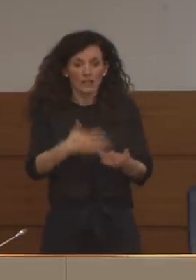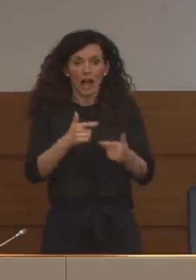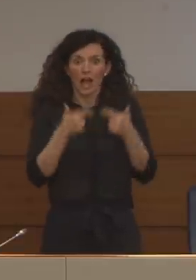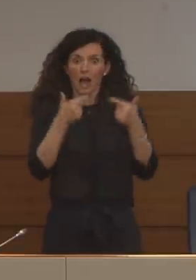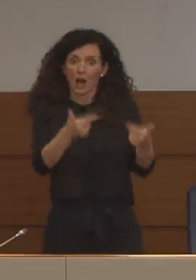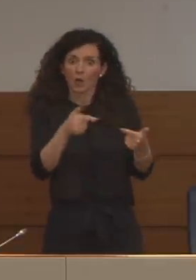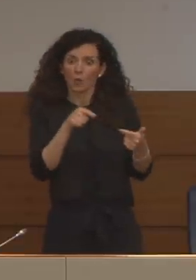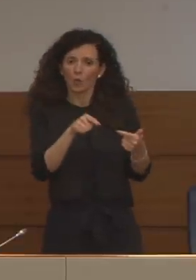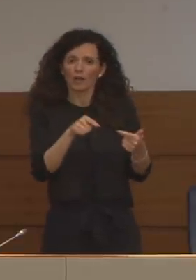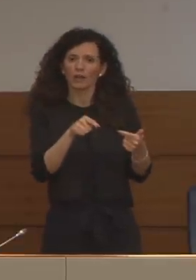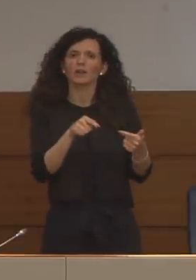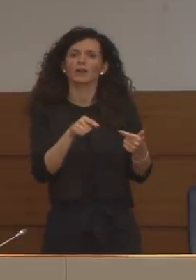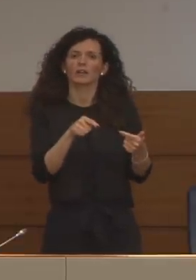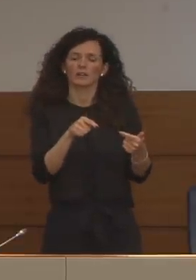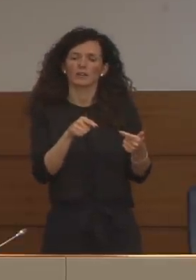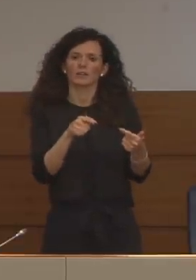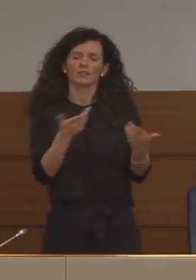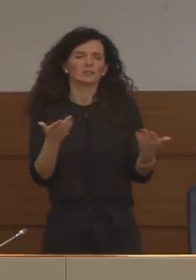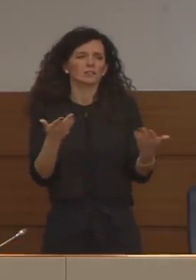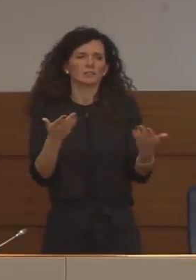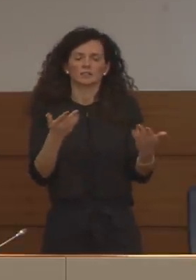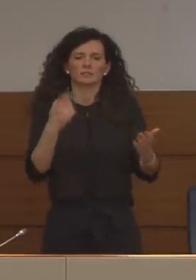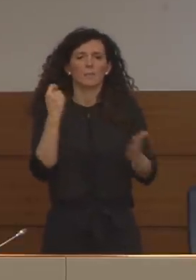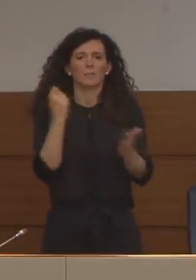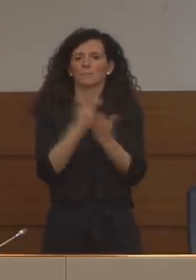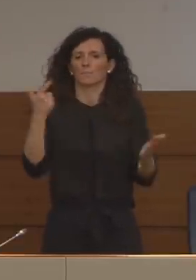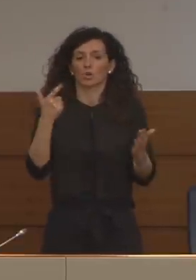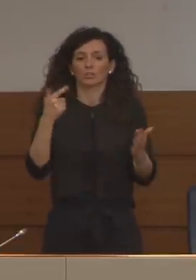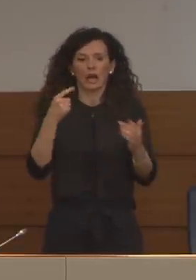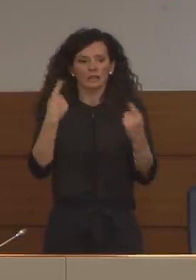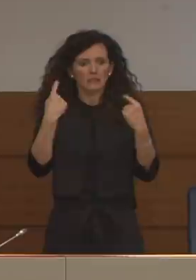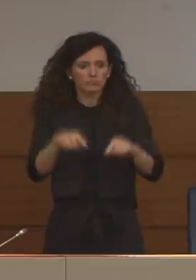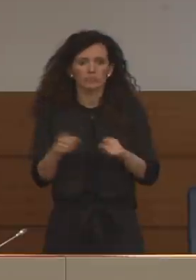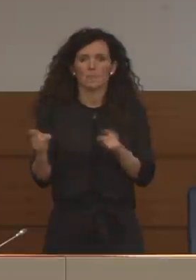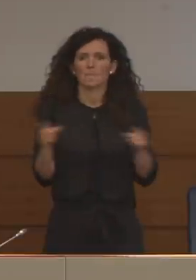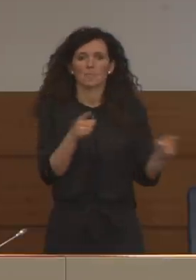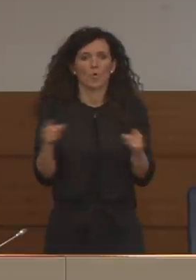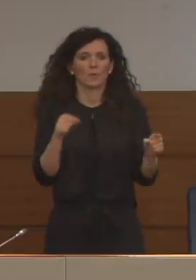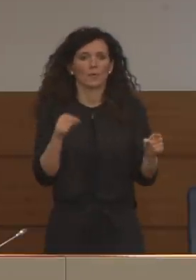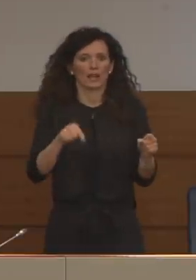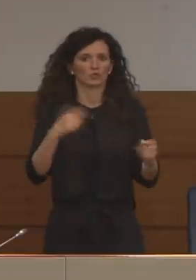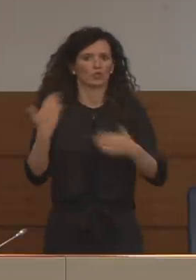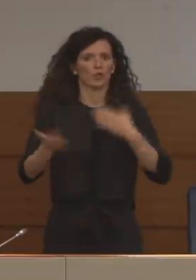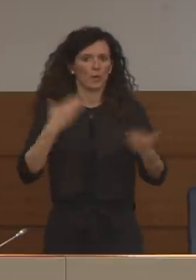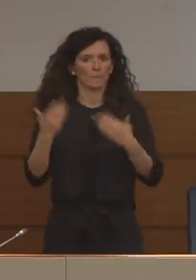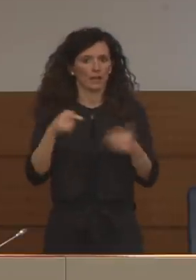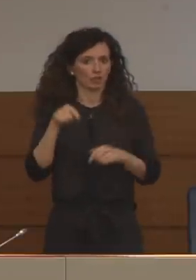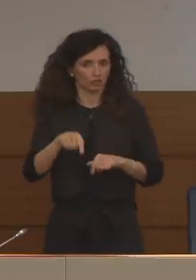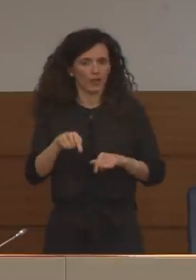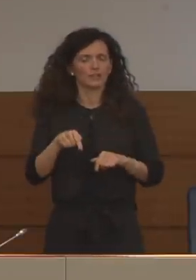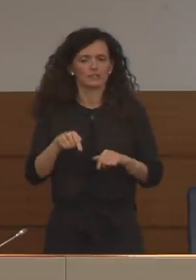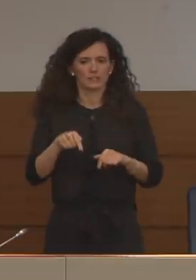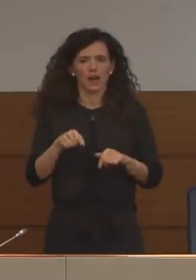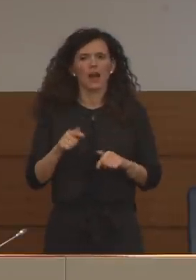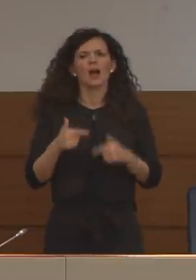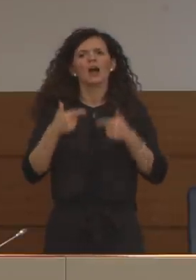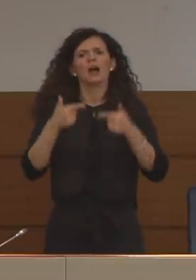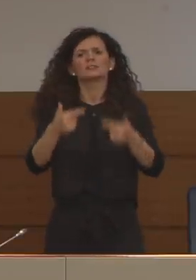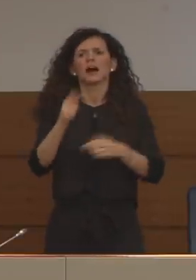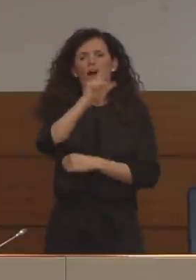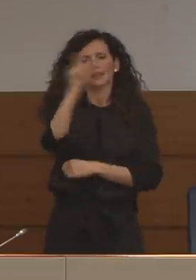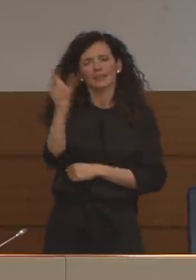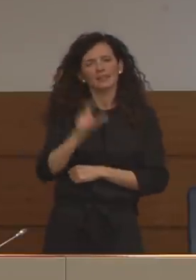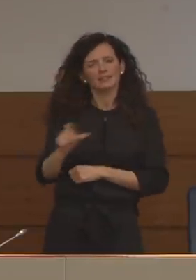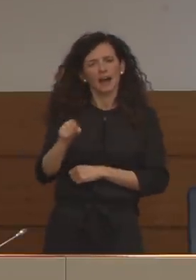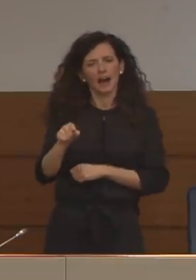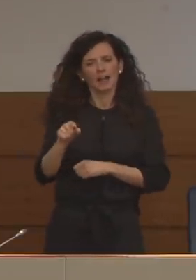è quanto mai importante in questo momento perché consente al paese di far